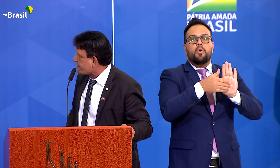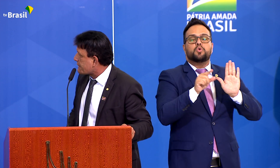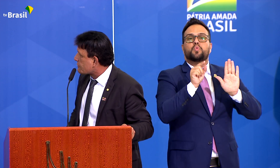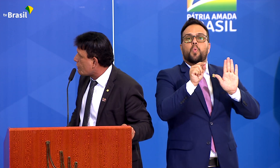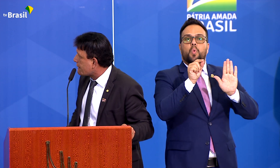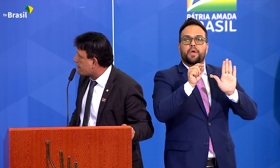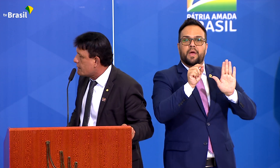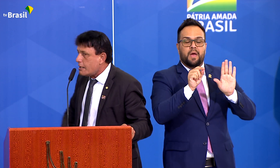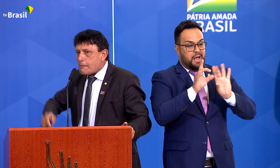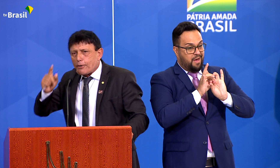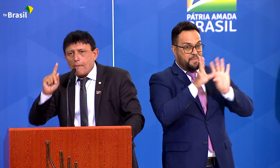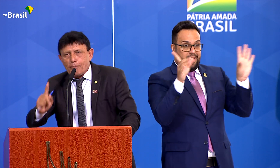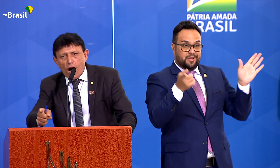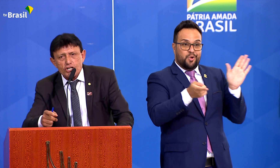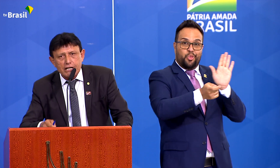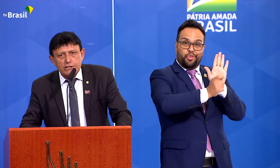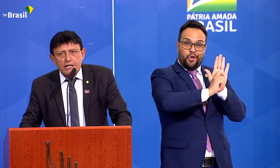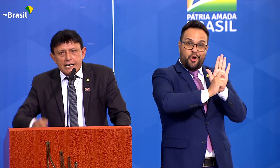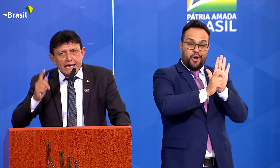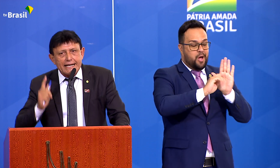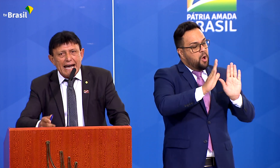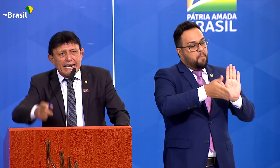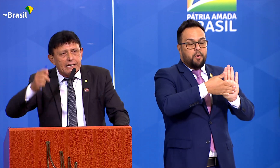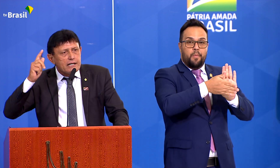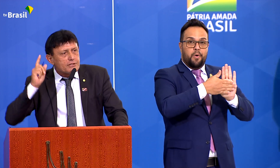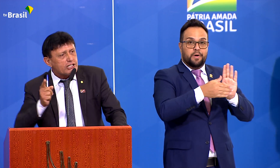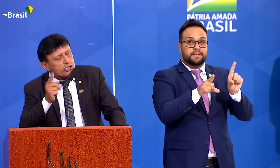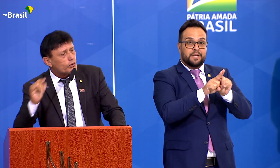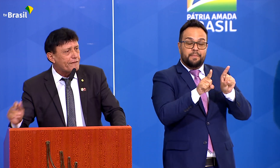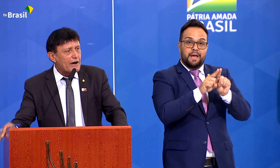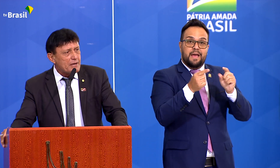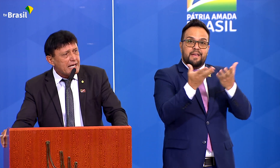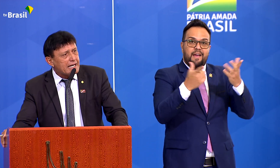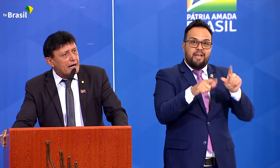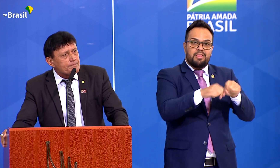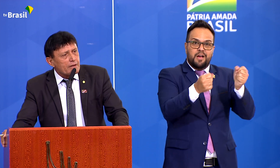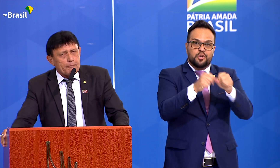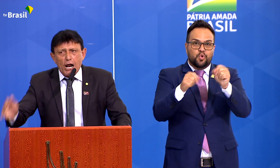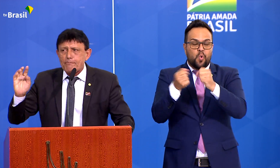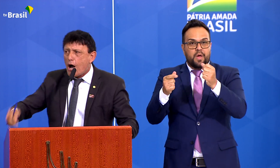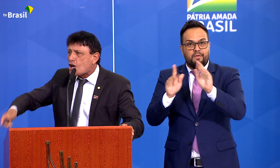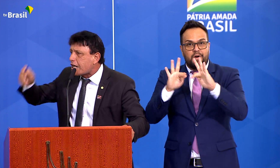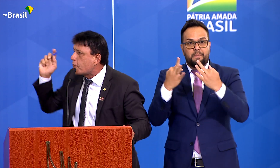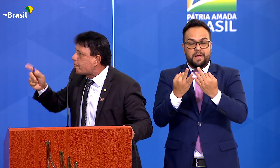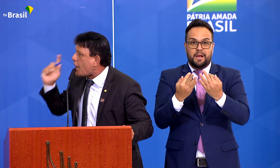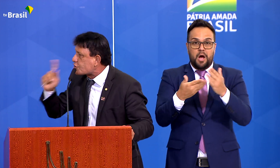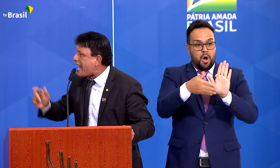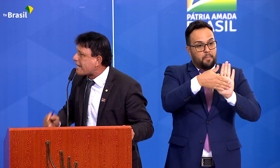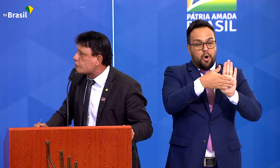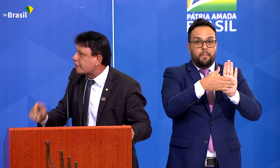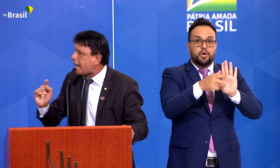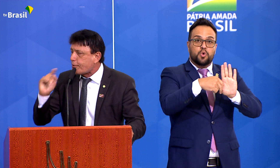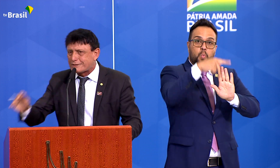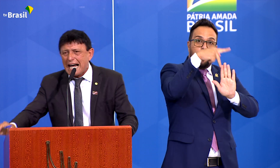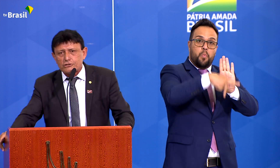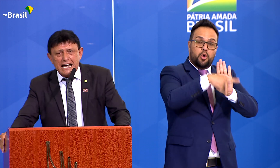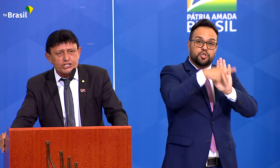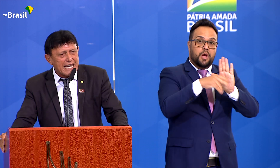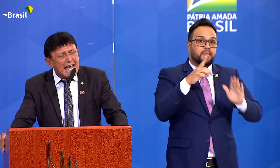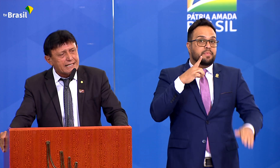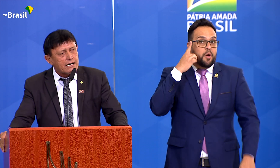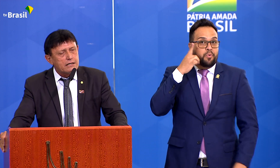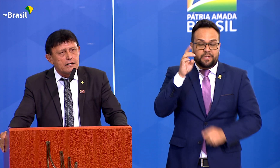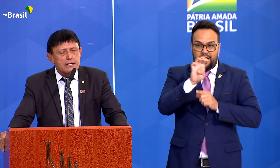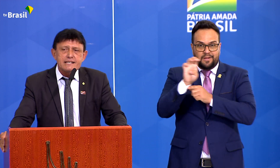Da liberação da droga proposta que querem destruir família Proposta com o projeto já